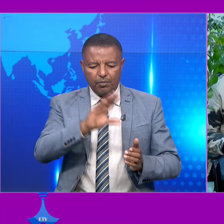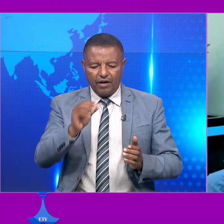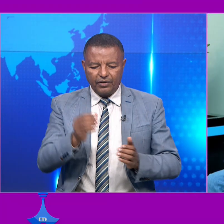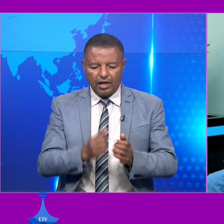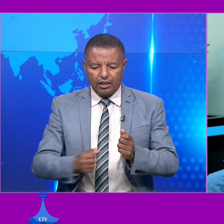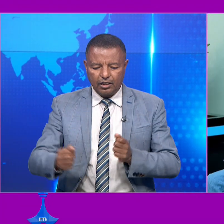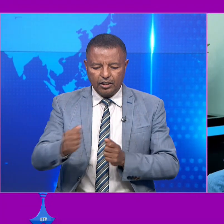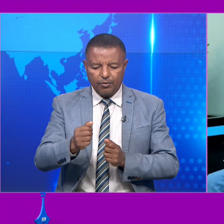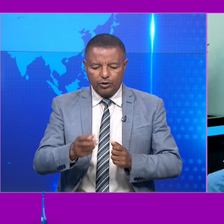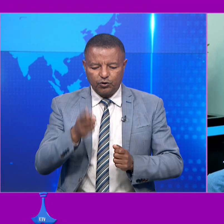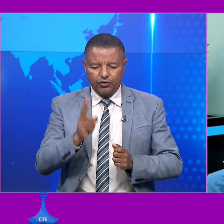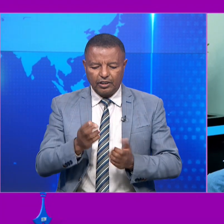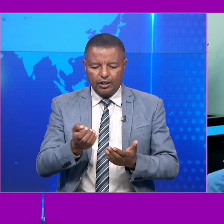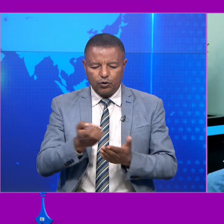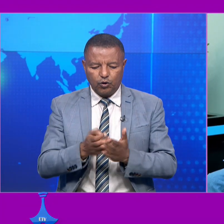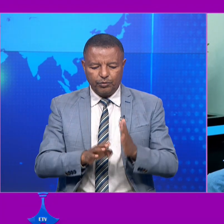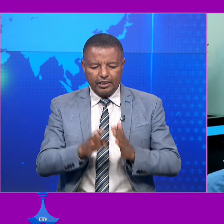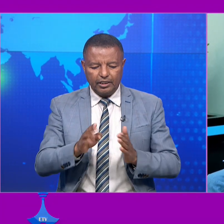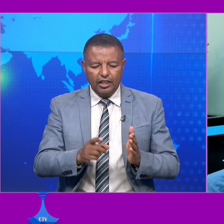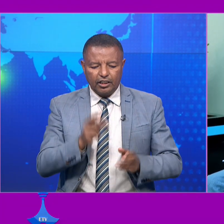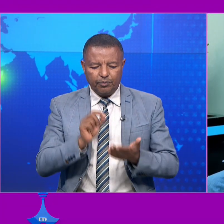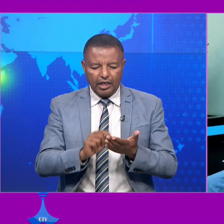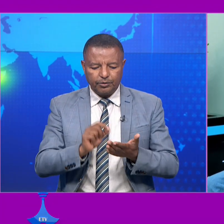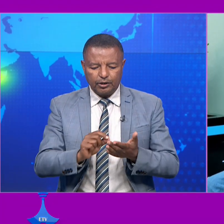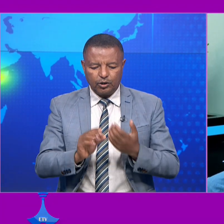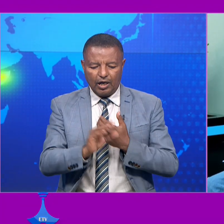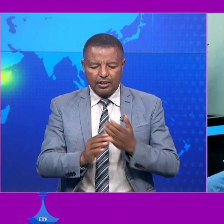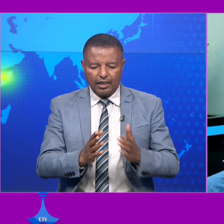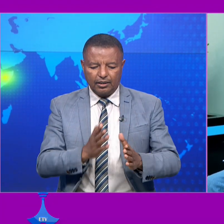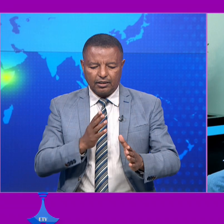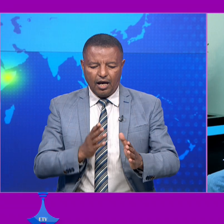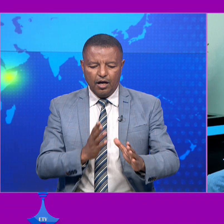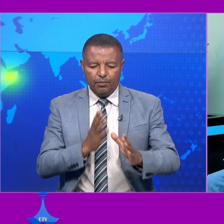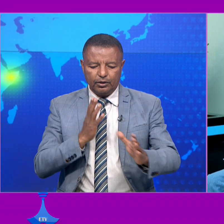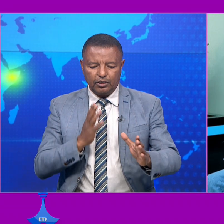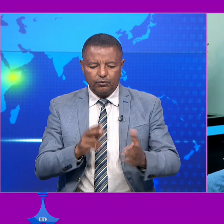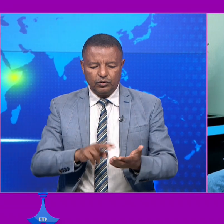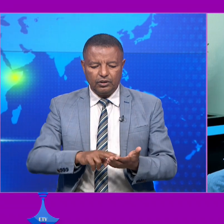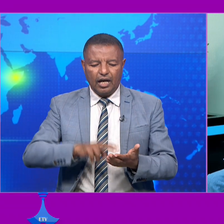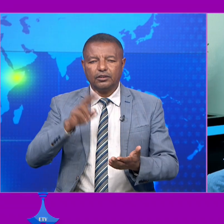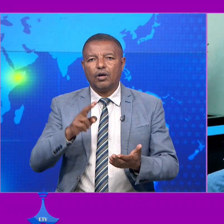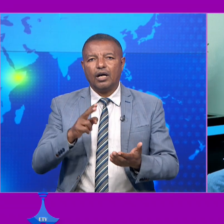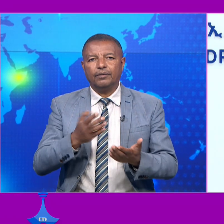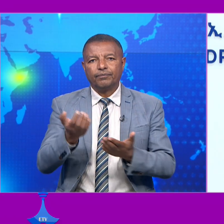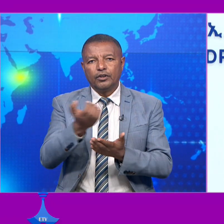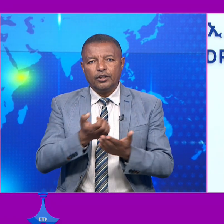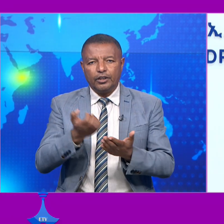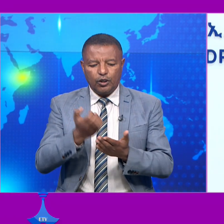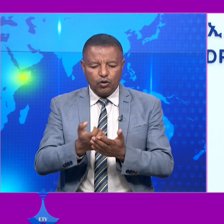እድገቷ በአፍሪካ ከቀዳማዮቹ ፈጣን የኢኮኖሚ እድገት ከሚያስመዘግቡ ሀገራት ተርታ መሰለፉን